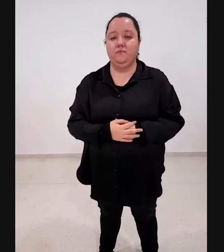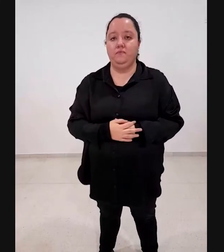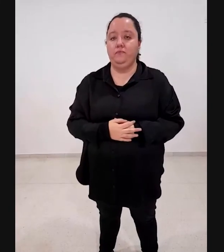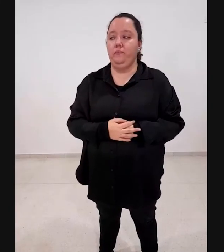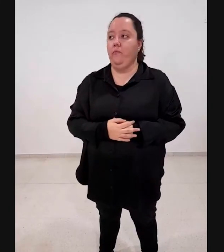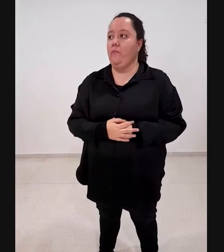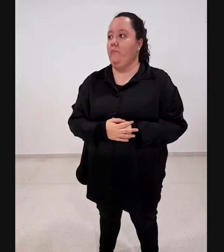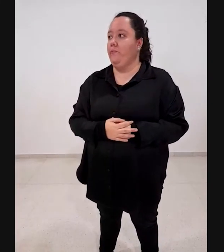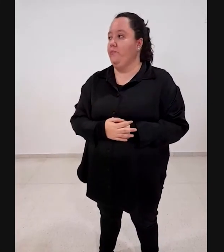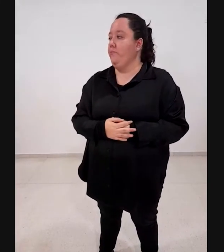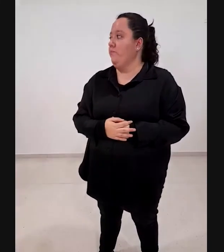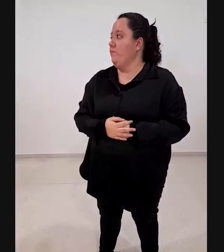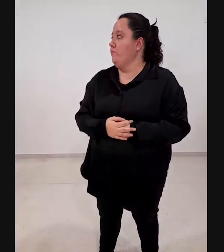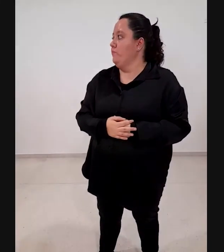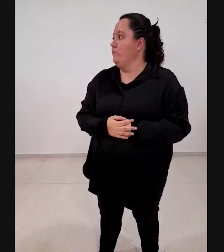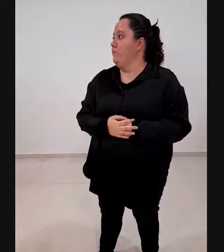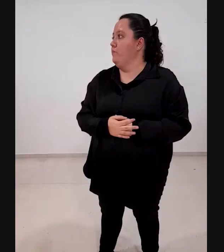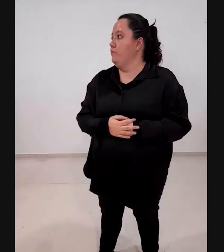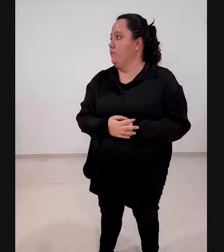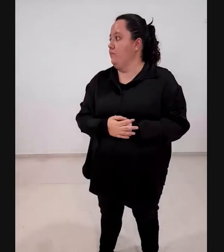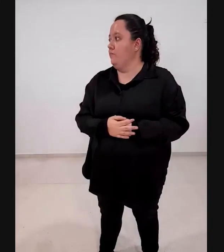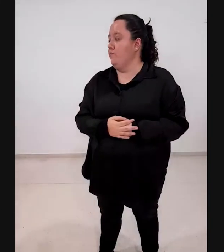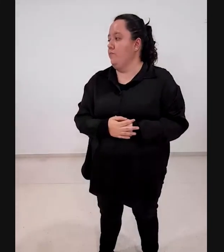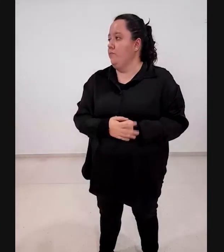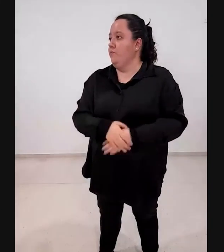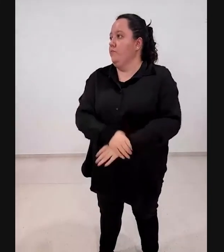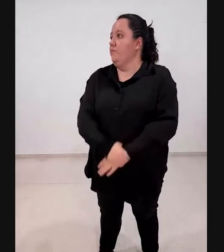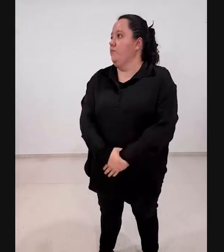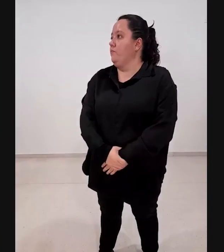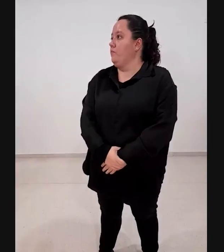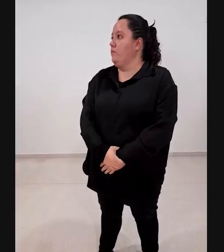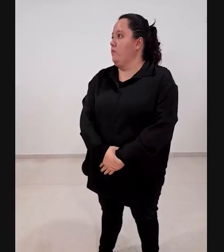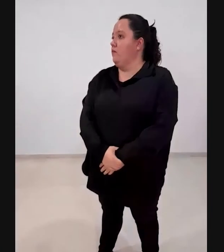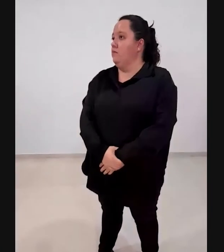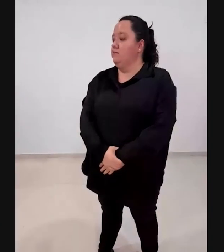fin y bien muchas gracias